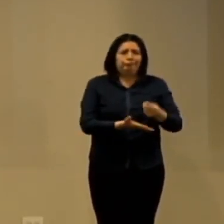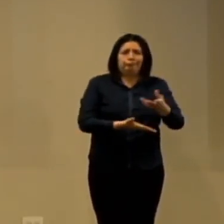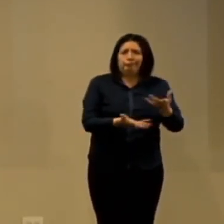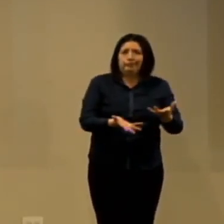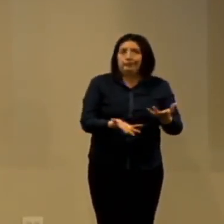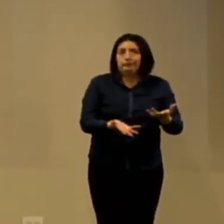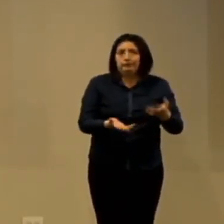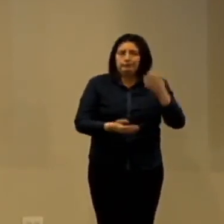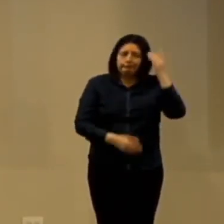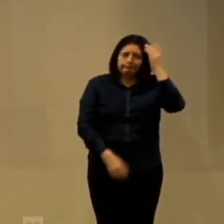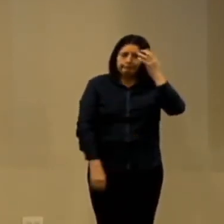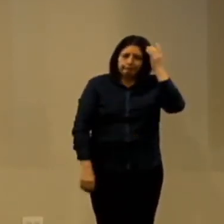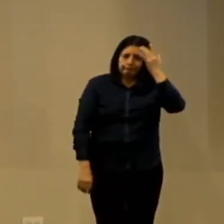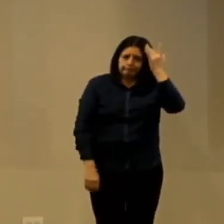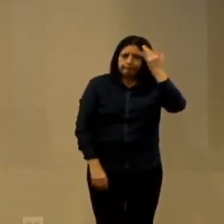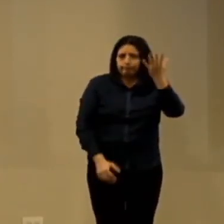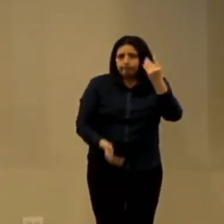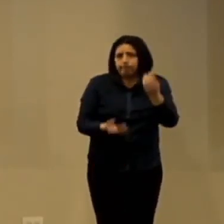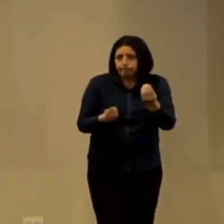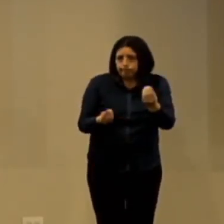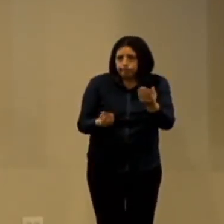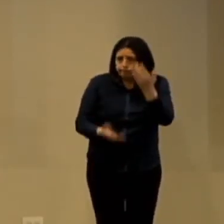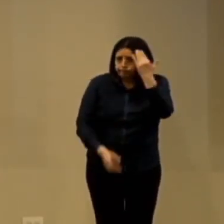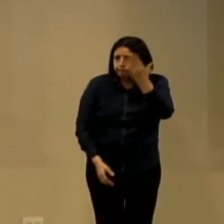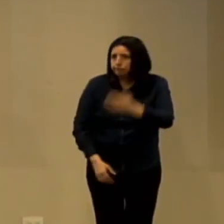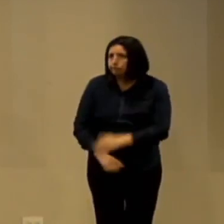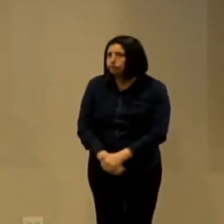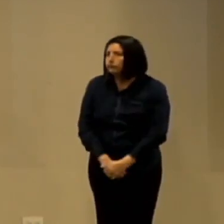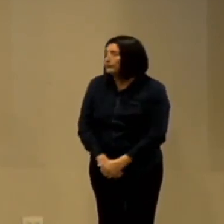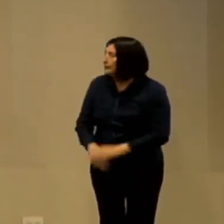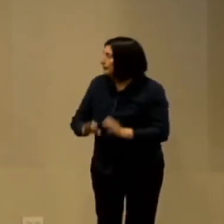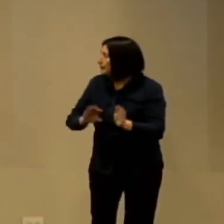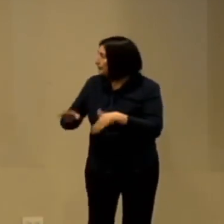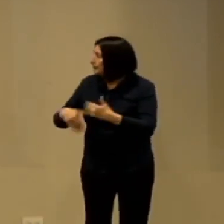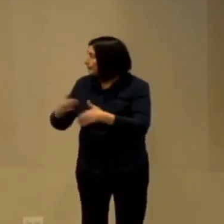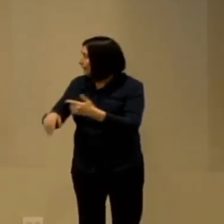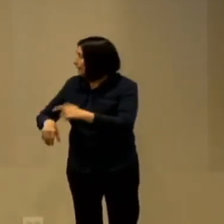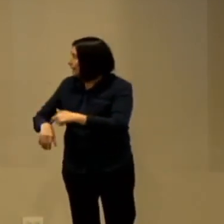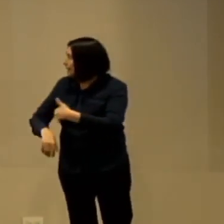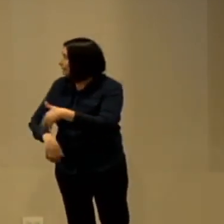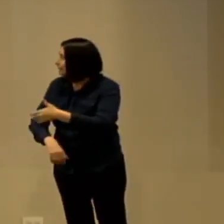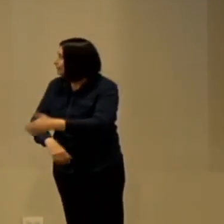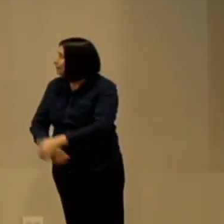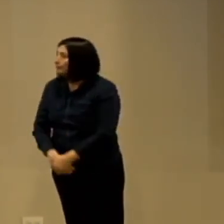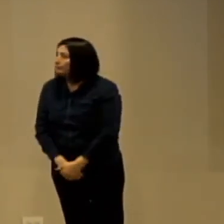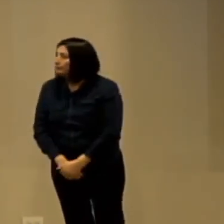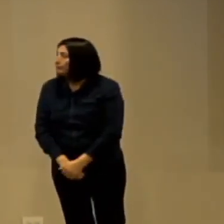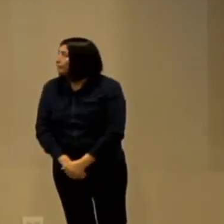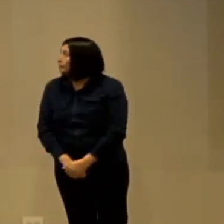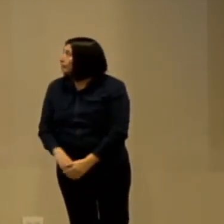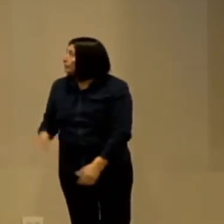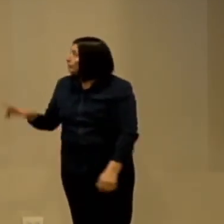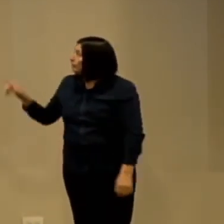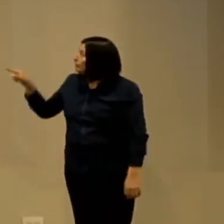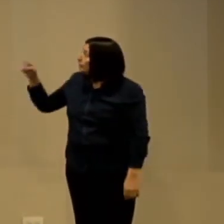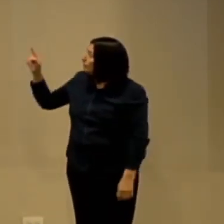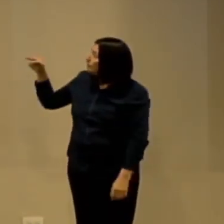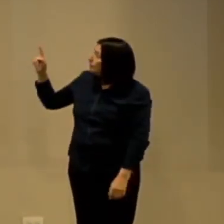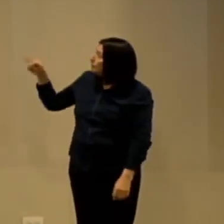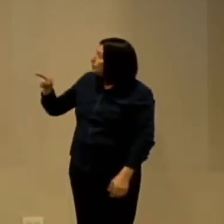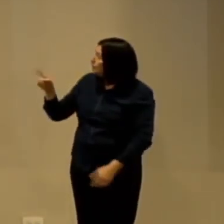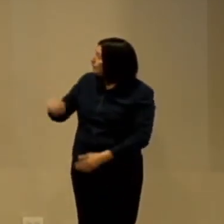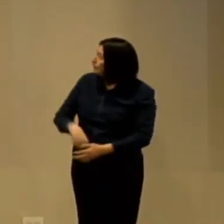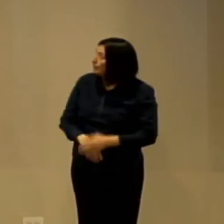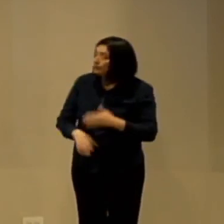Eso es, reflexionemos, por favor, reflexionemos. Bien, corro. Voy a correr acá, estas son las prioridades que estamos